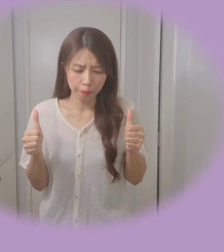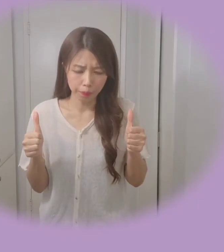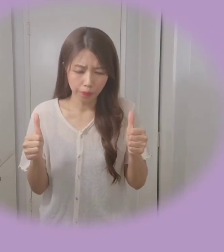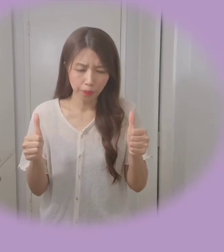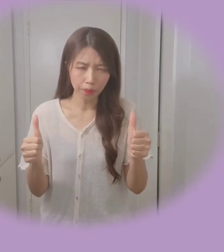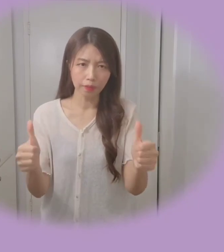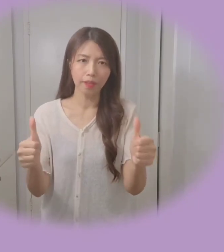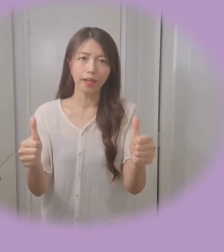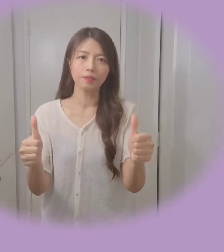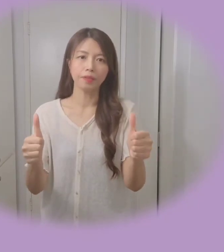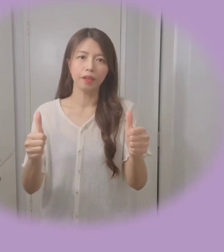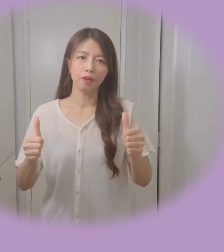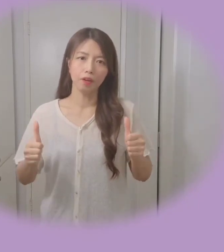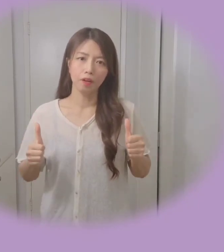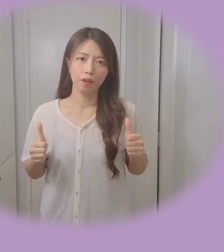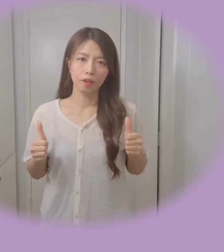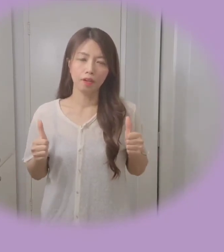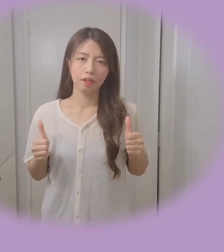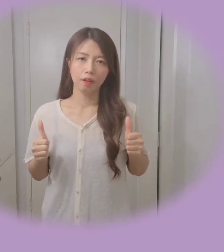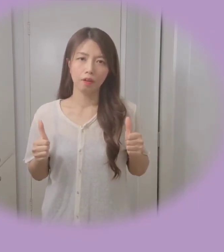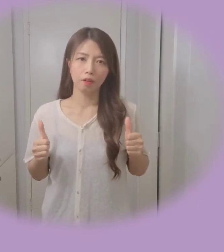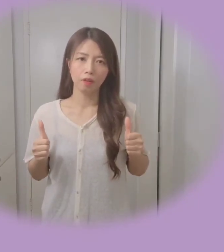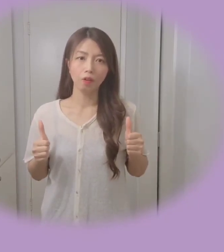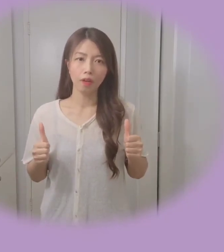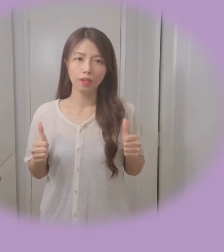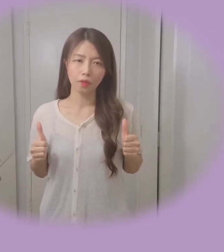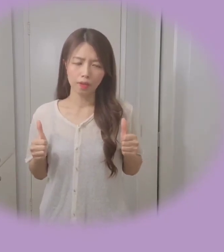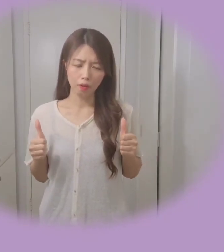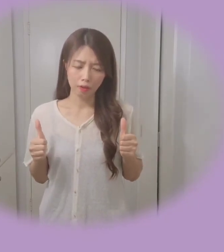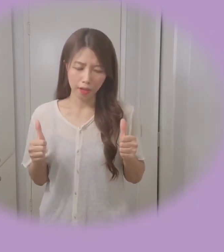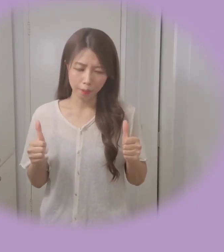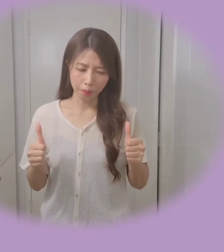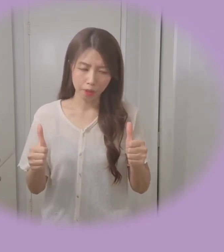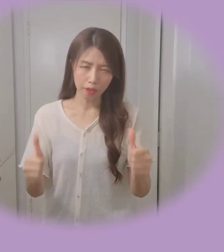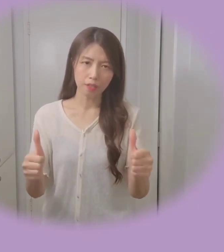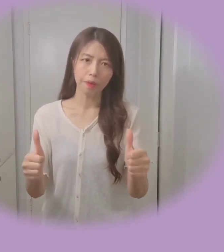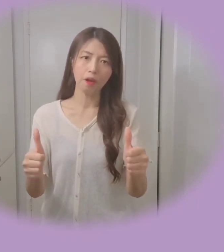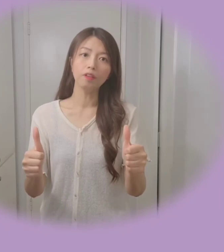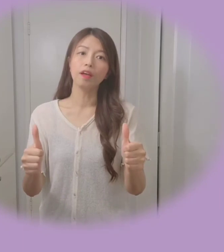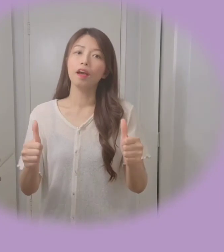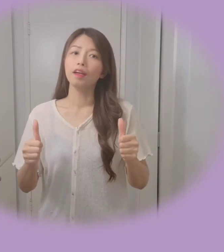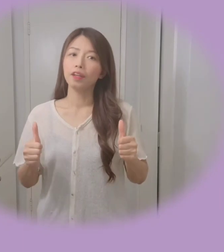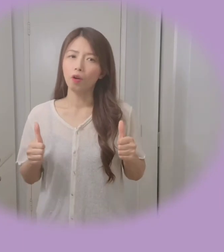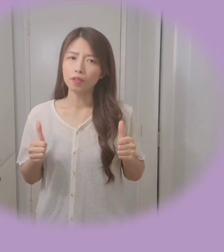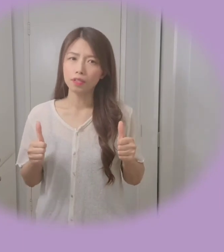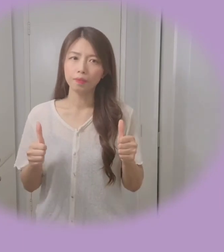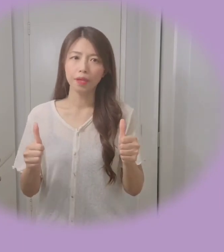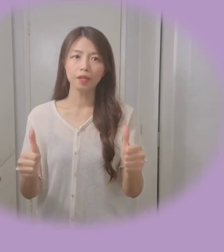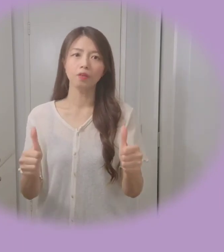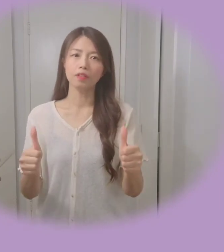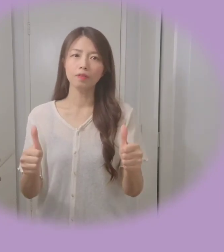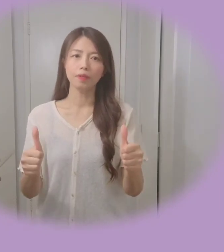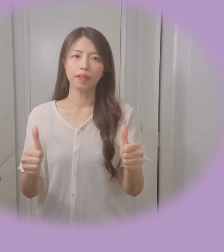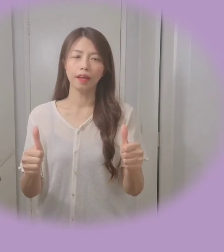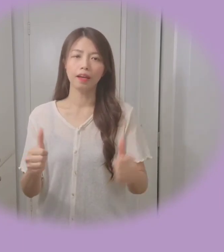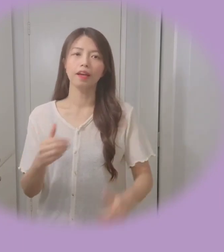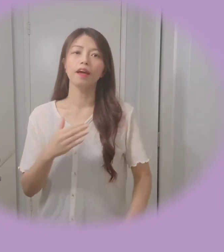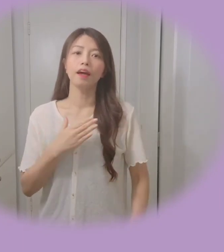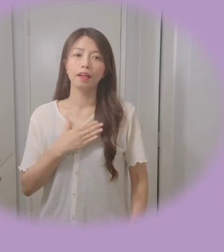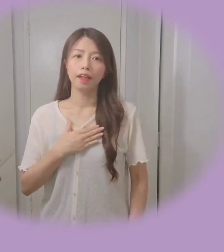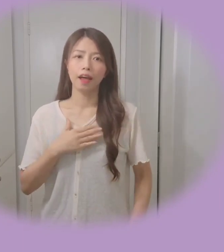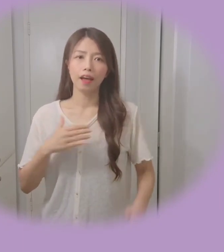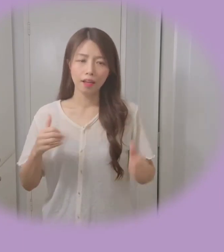이렇게 앞으로 나가시면 돼요. 겨드랑이 쪽에서 이렇게 앞으로 나가시면 열심히, 이런